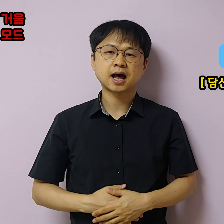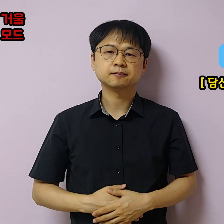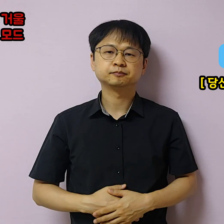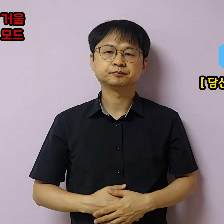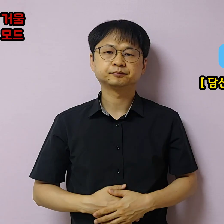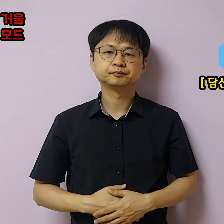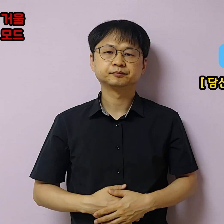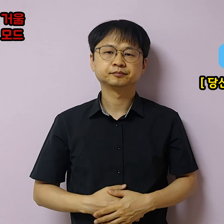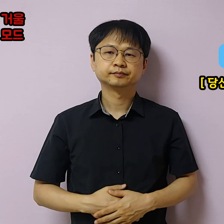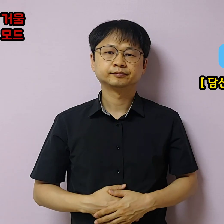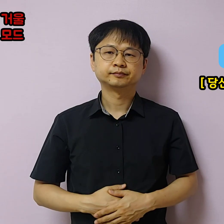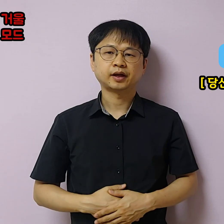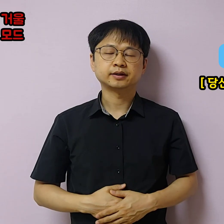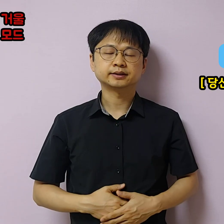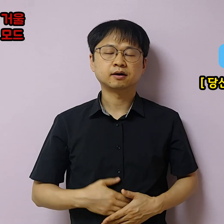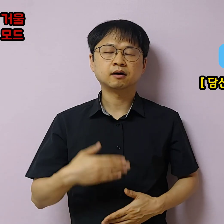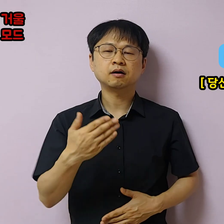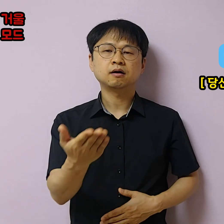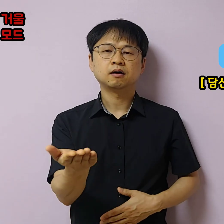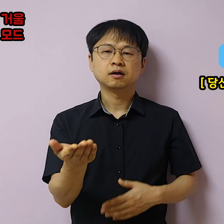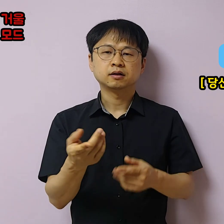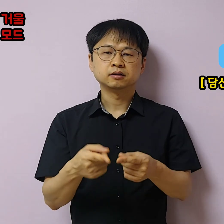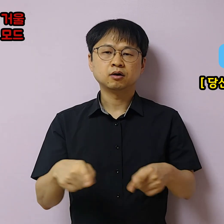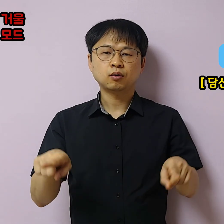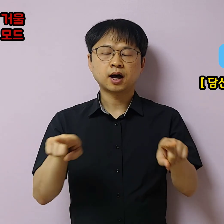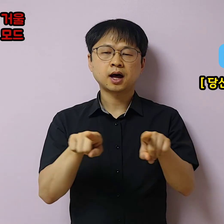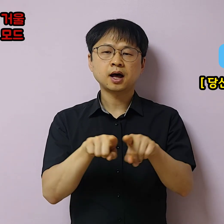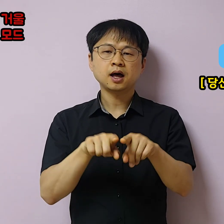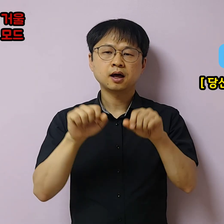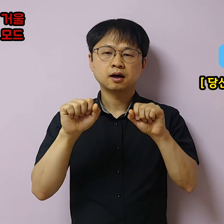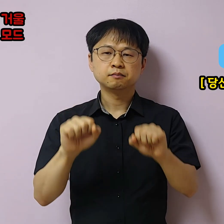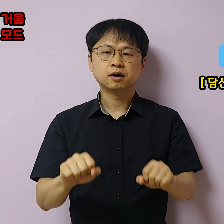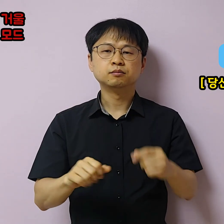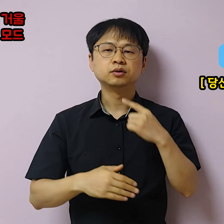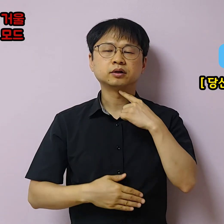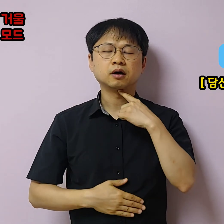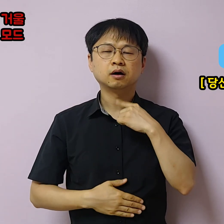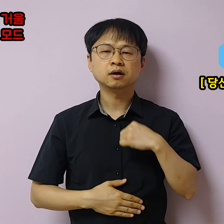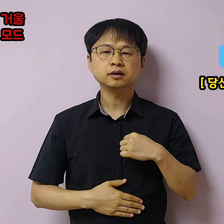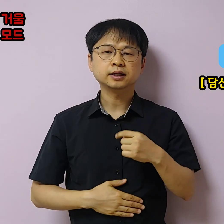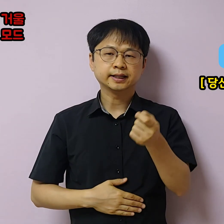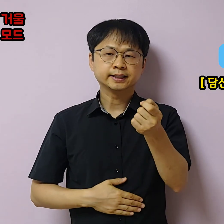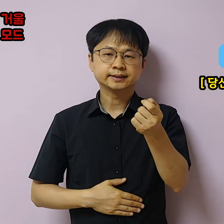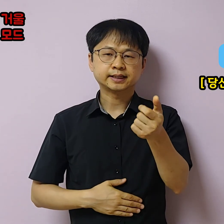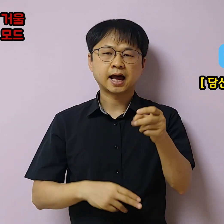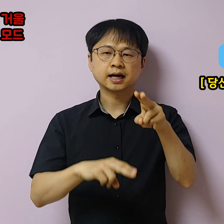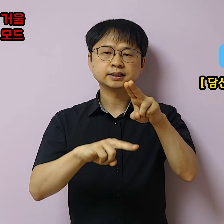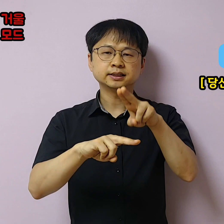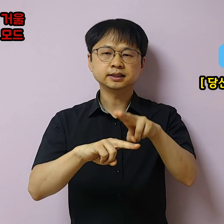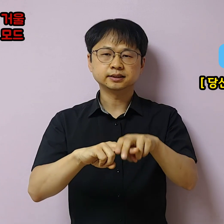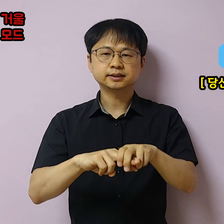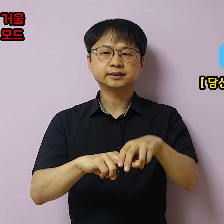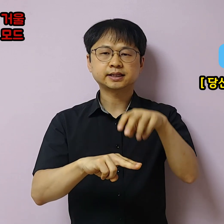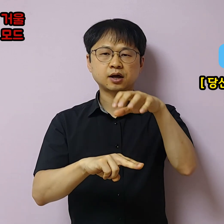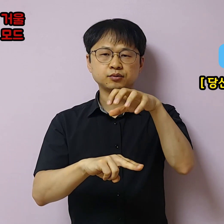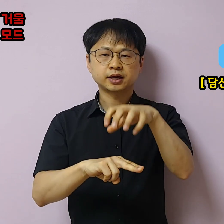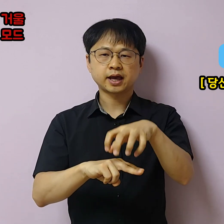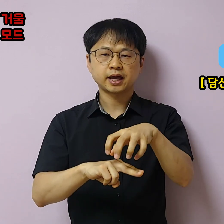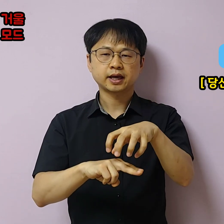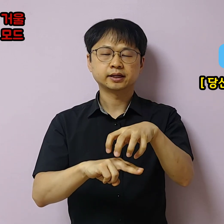되겠습니다. 네, 그래서 너와 머물던 작은 의자 위에